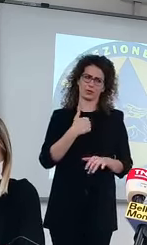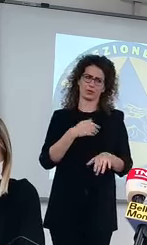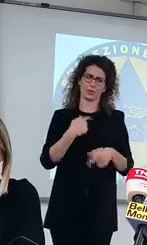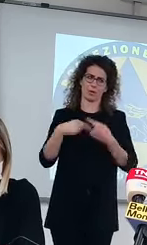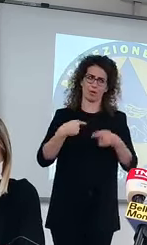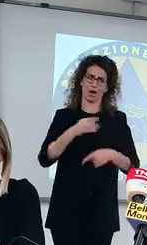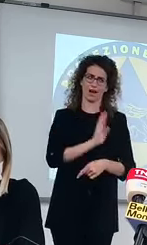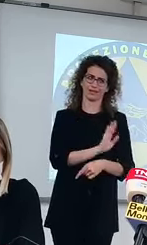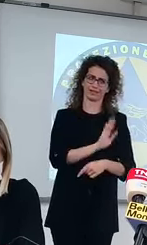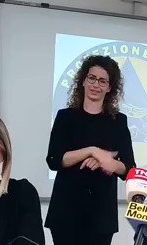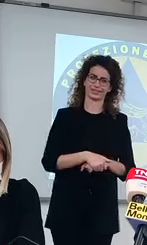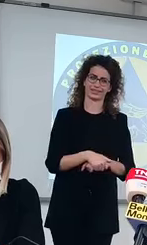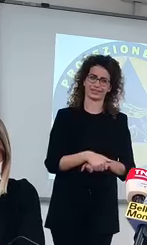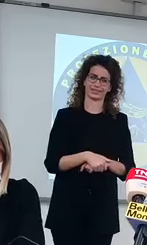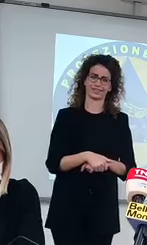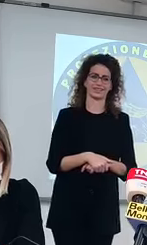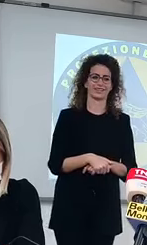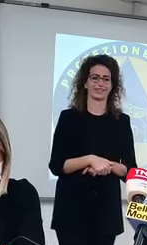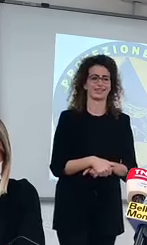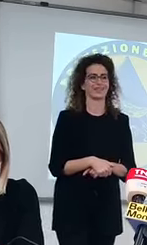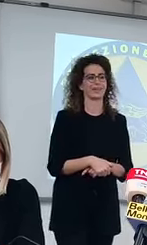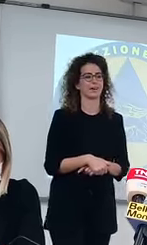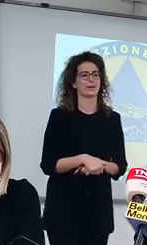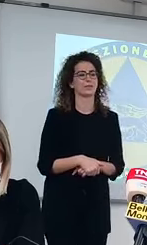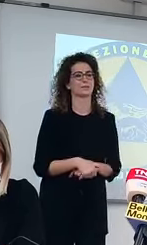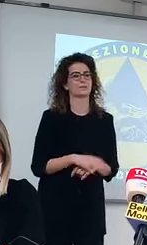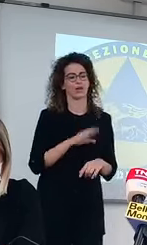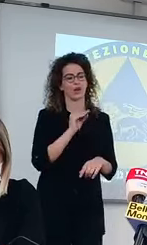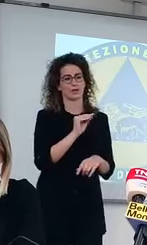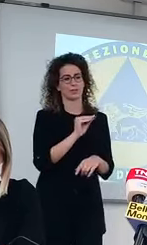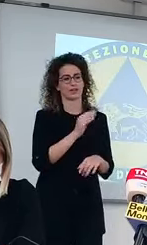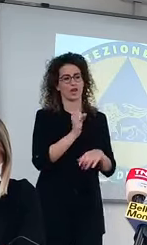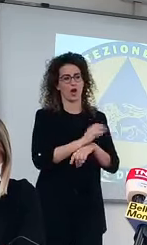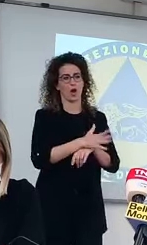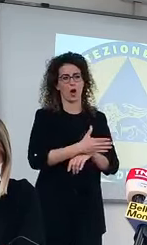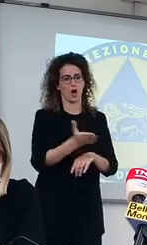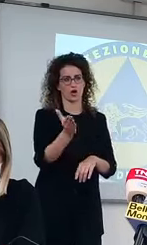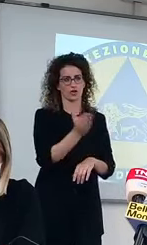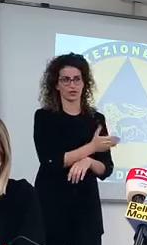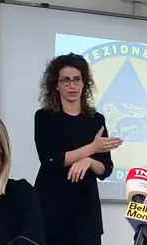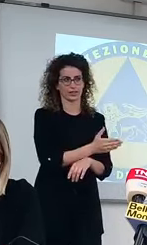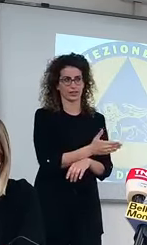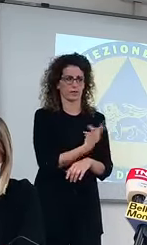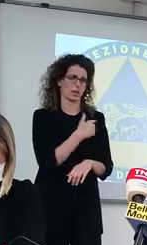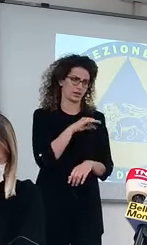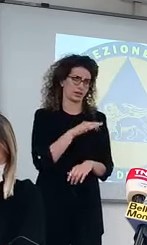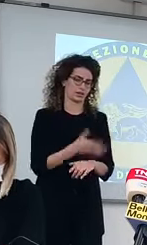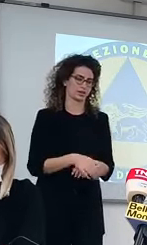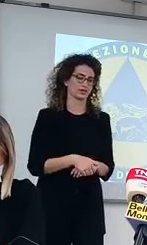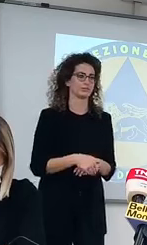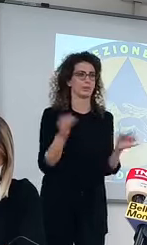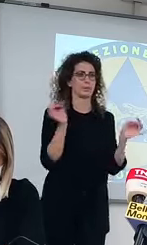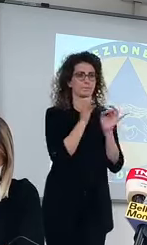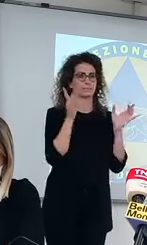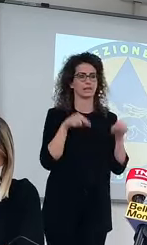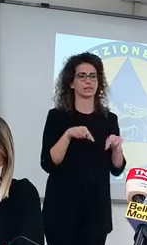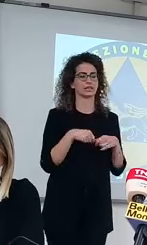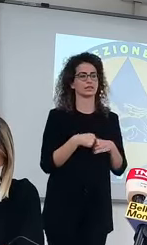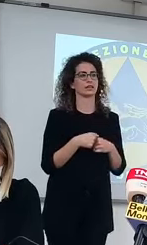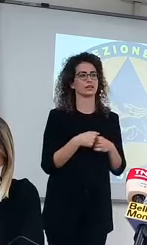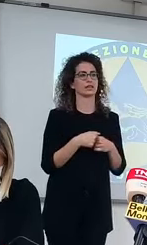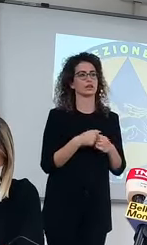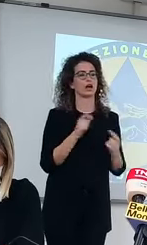Ecco. Invece la domanda extra Covid, però anche questa di un qualche interesse. Stamattina ha avuto